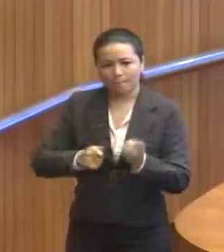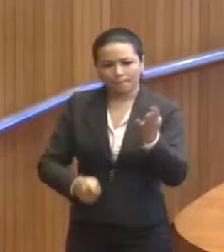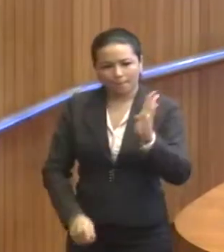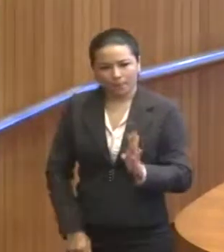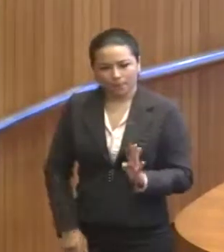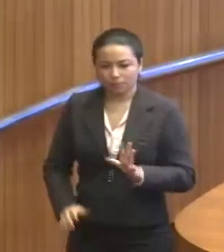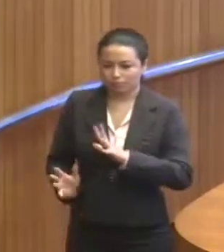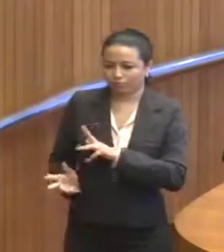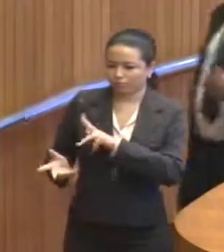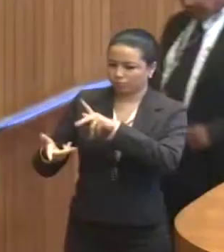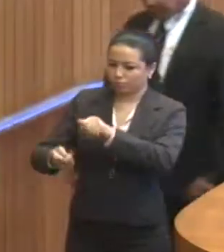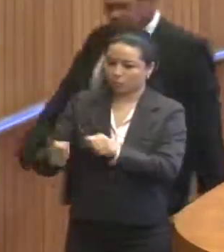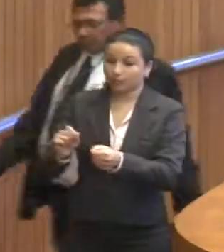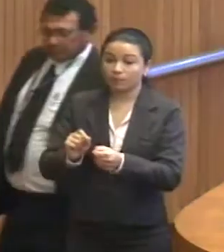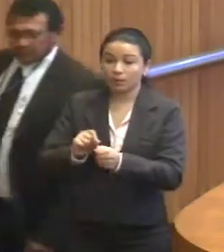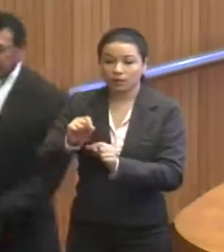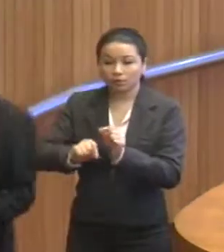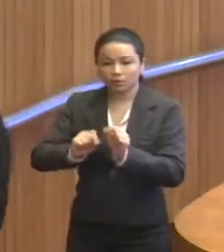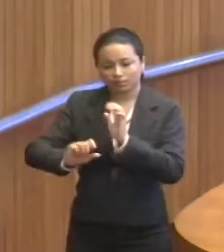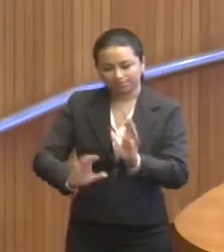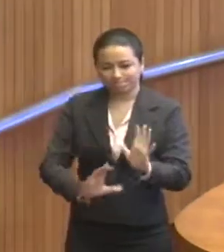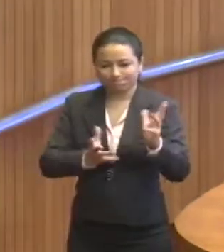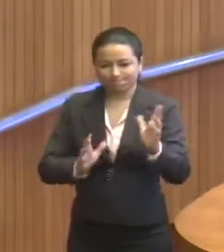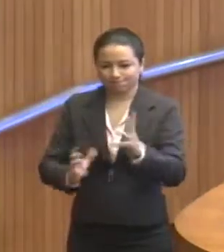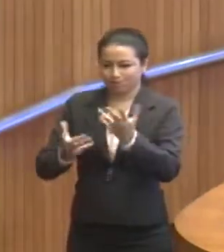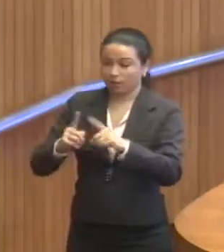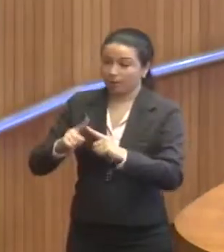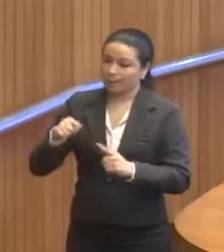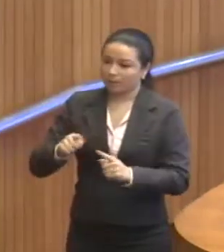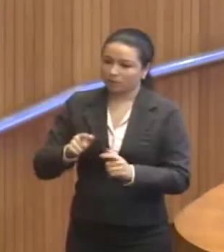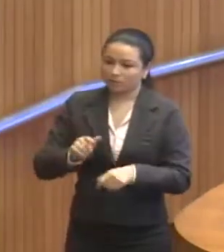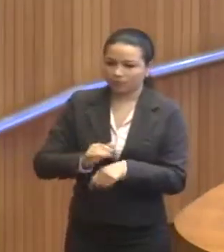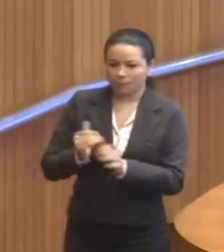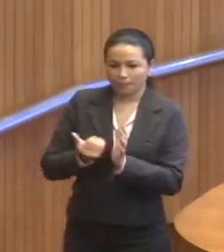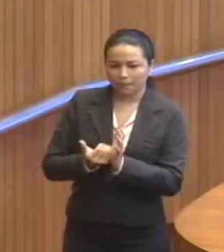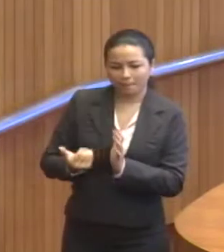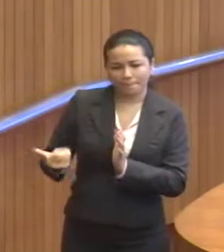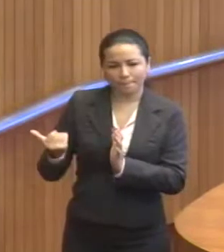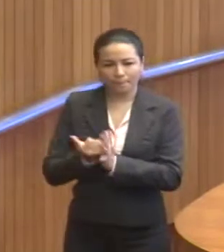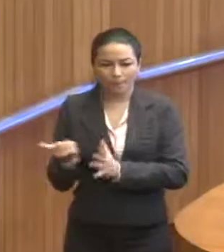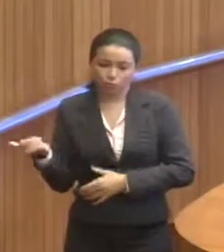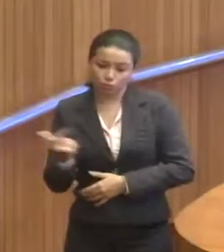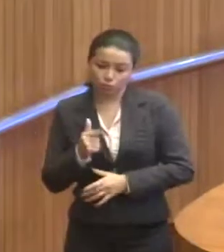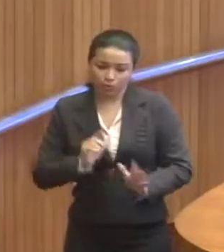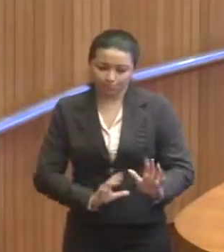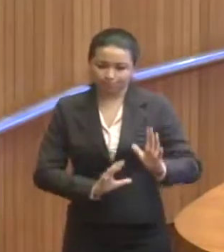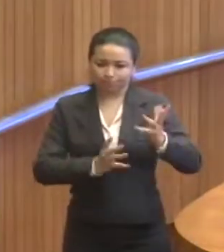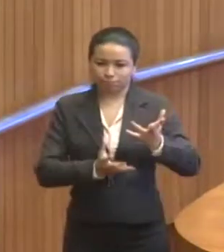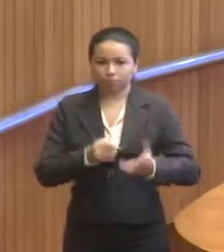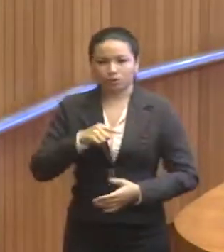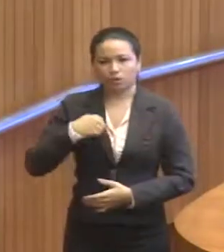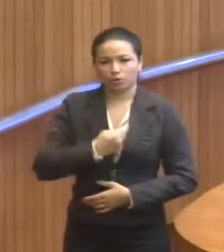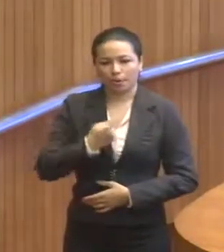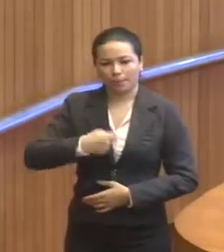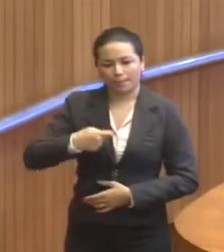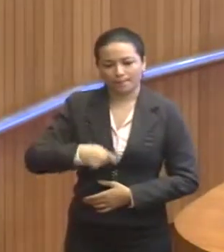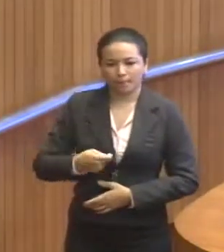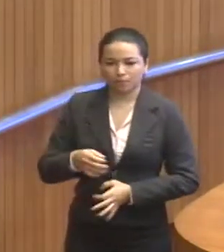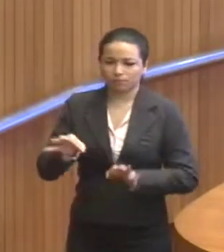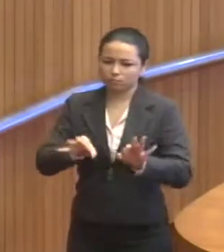mundo inteiro faz comemorações, mas muito mais do que fazer comemorações, nós precisamos ter